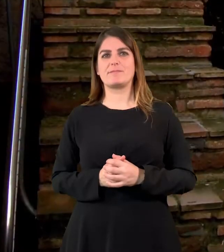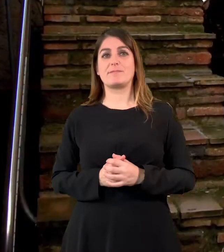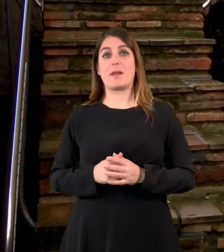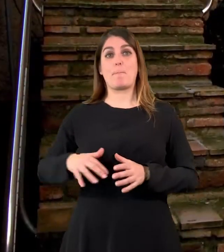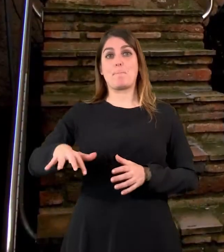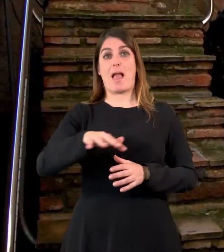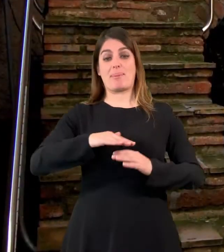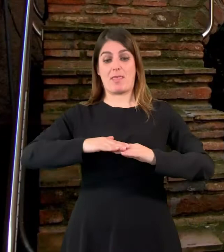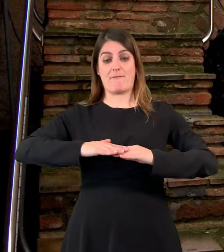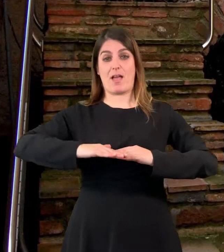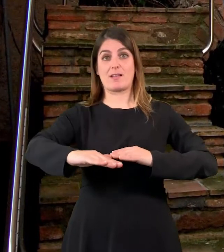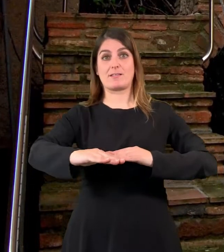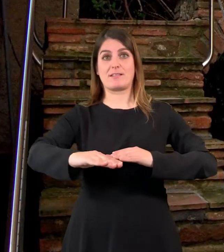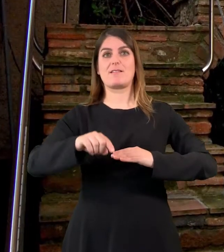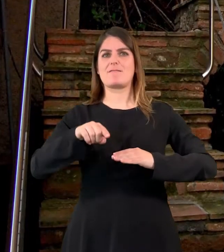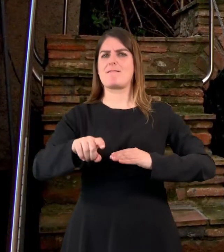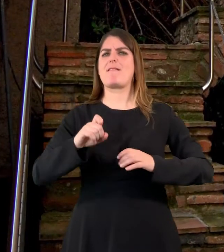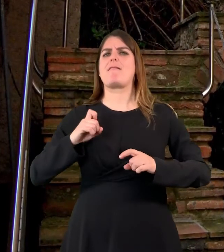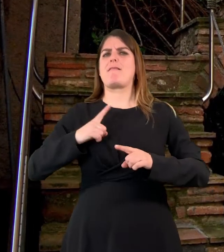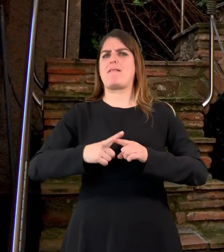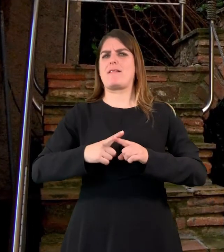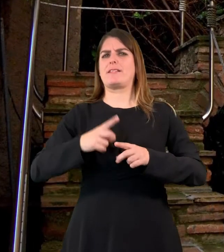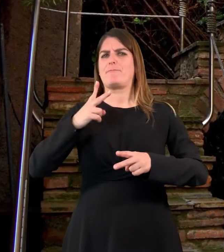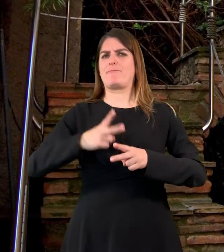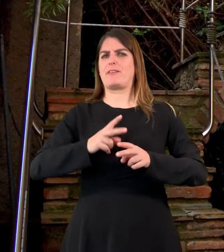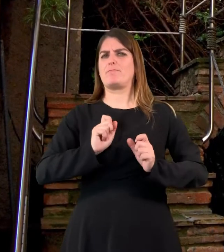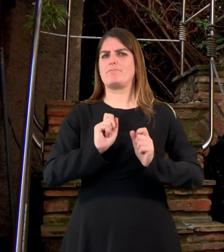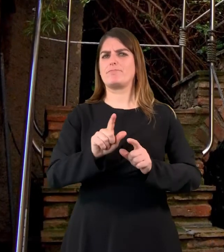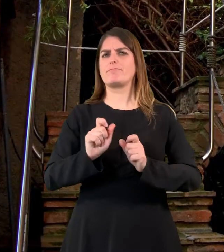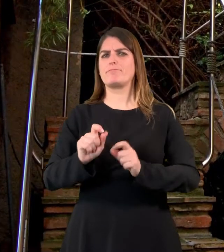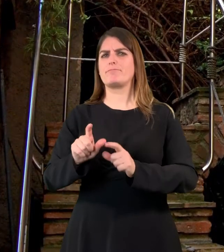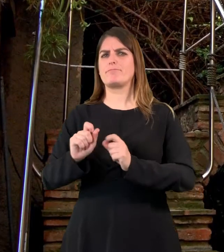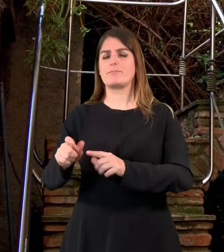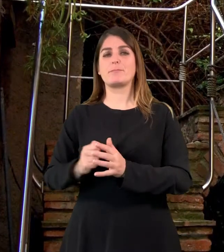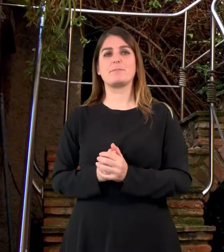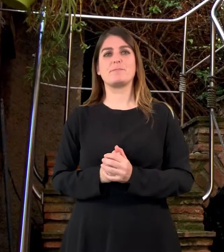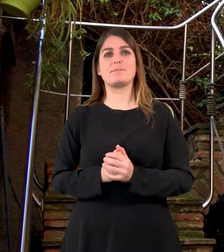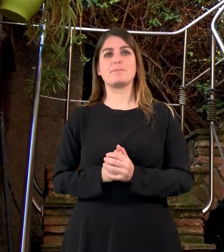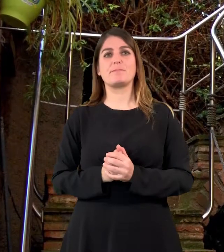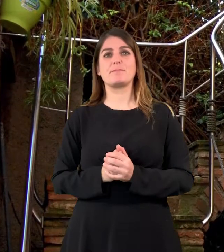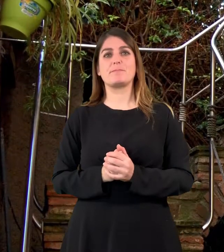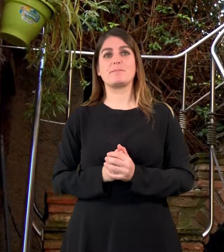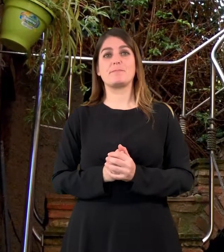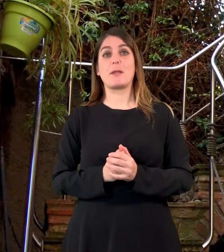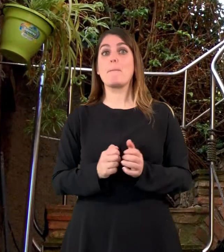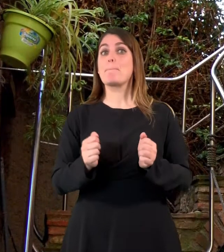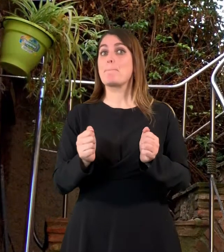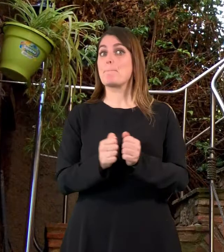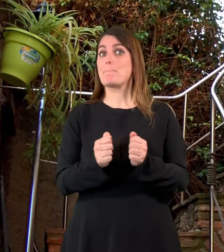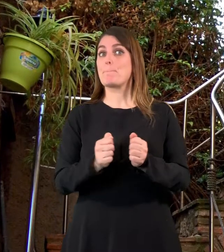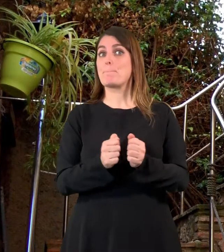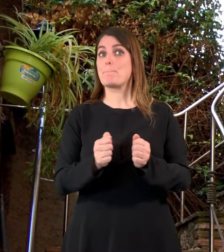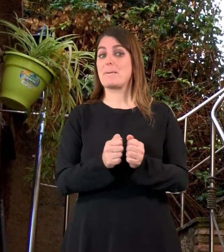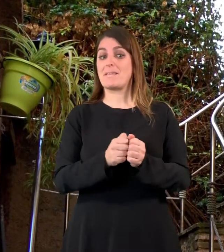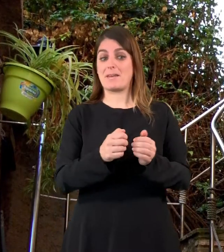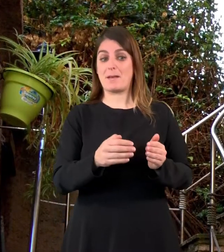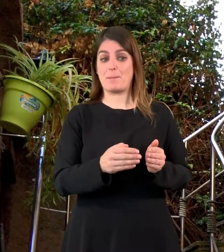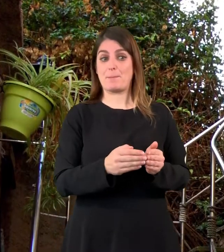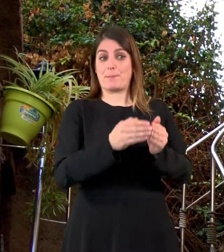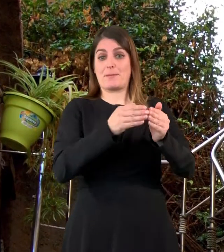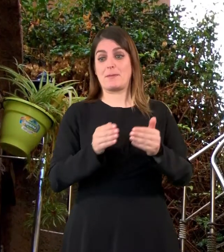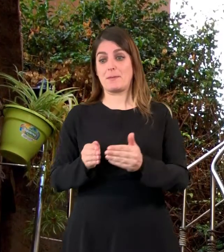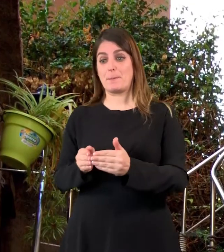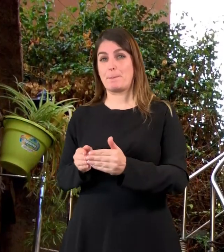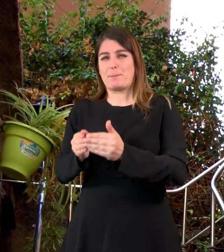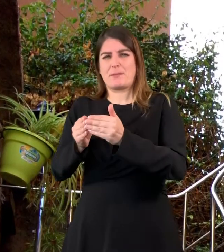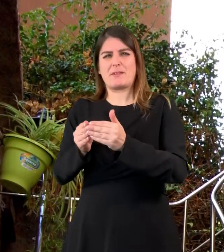La planta baixa va tenir la funció de celler. L'ús de la pedra calcària en les cantonades d'aquesta planta inferior,